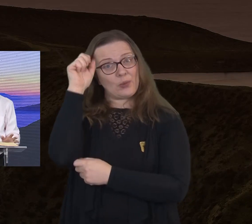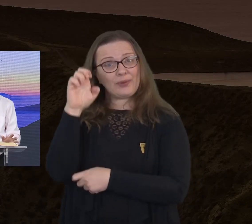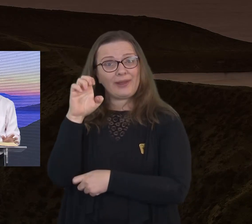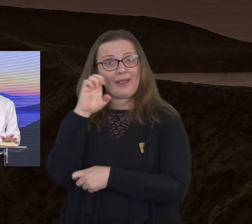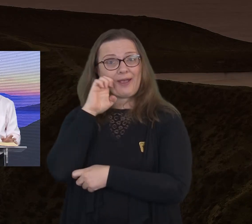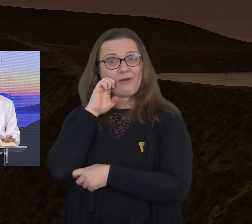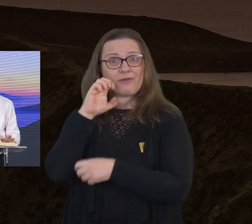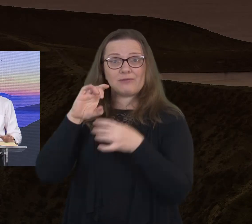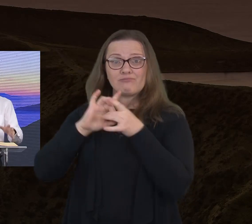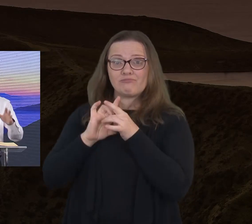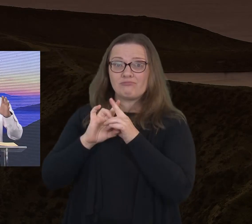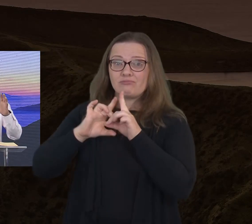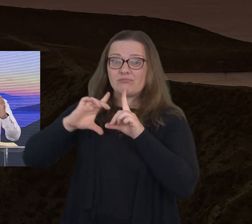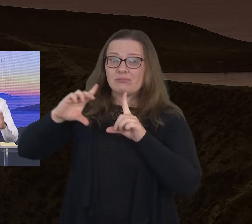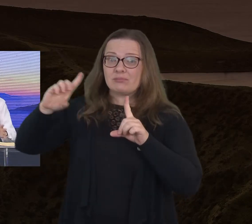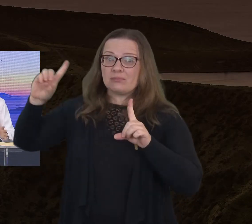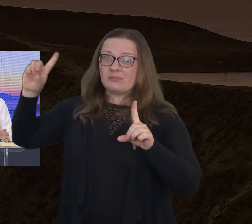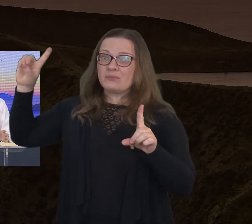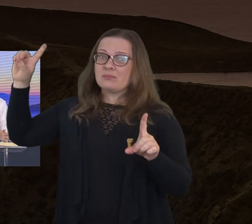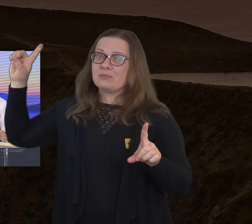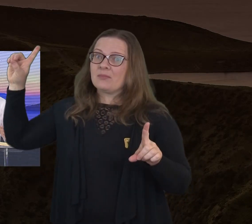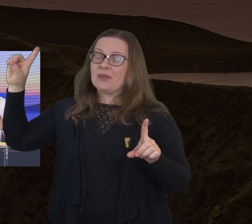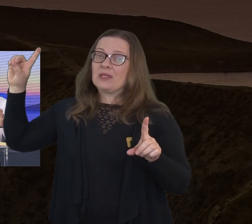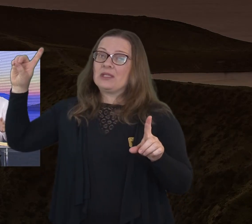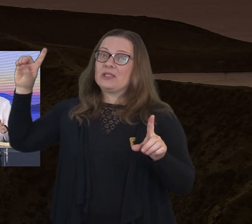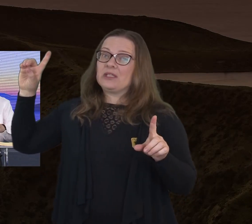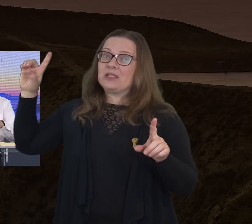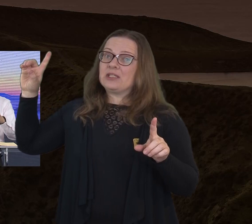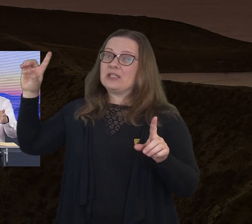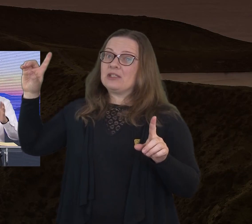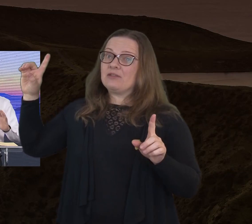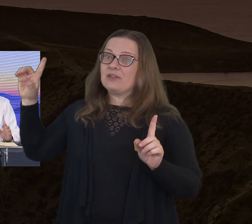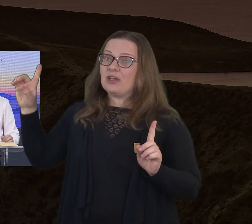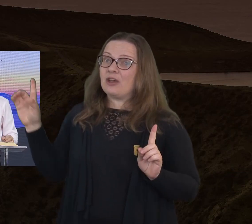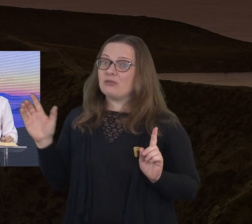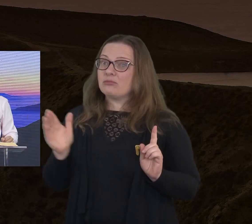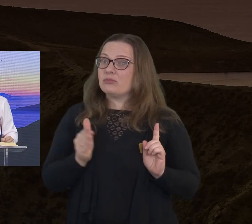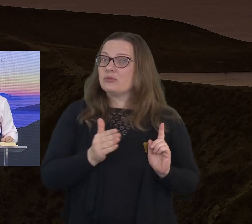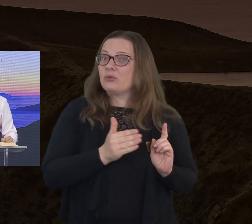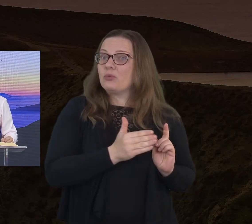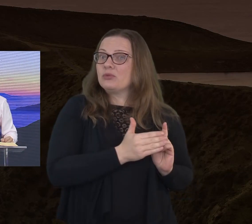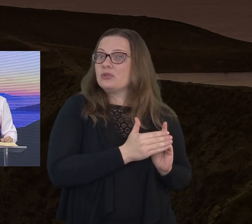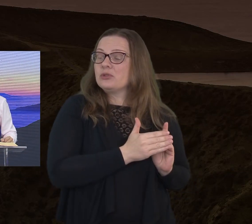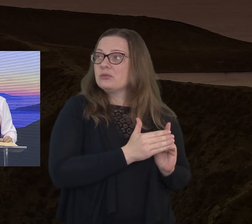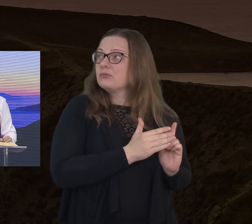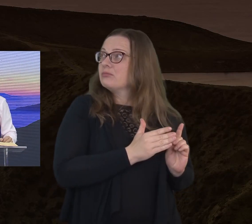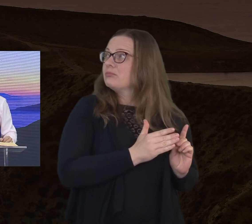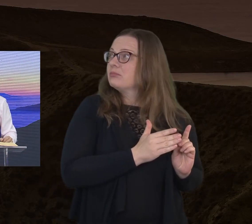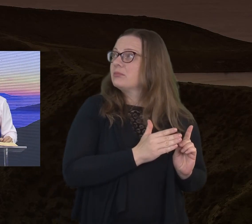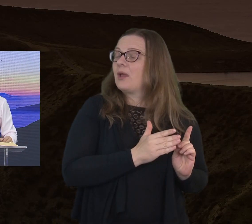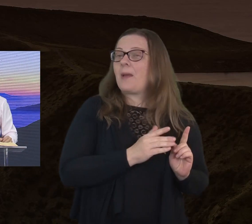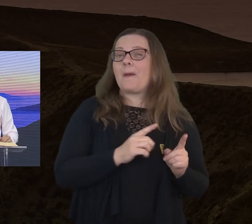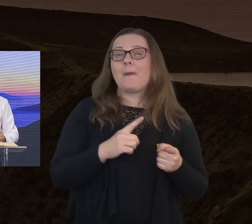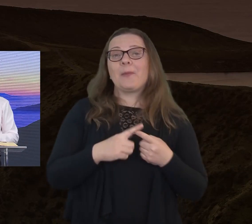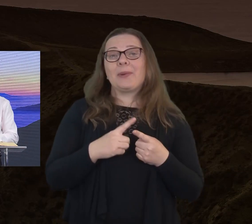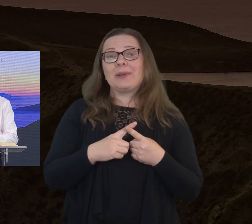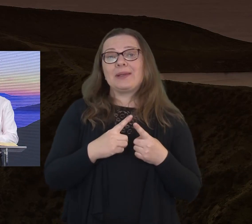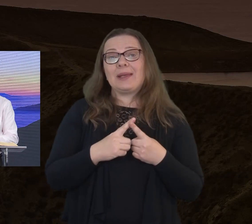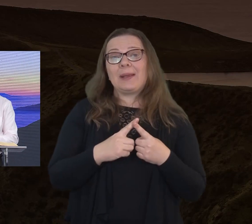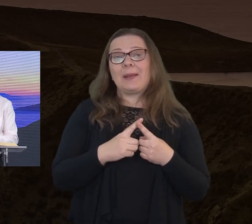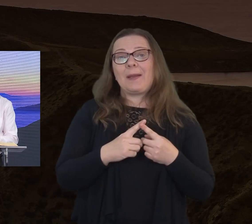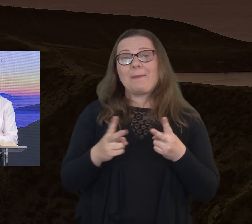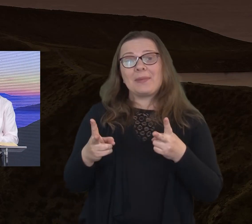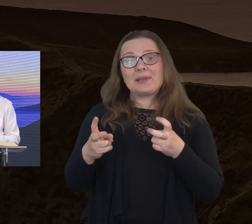sabia, né? Então, ambos se esconderam e Deus falou, quem te fez saber, né, que estavam nus,